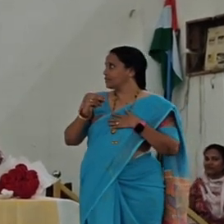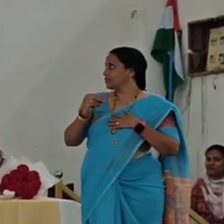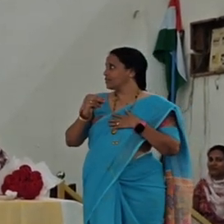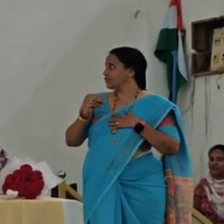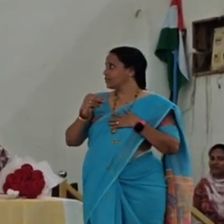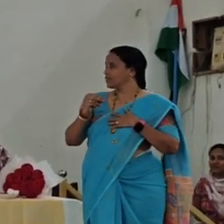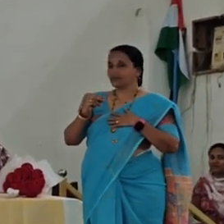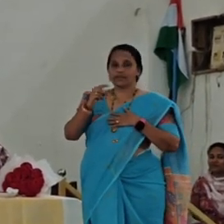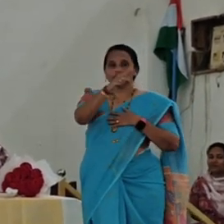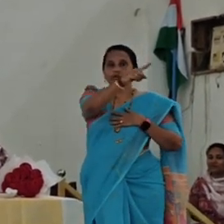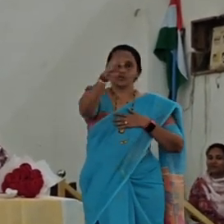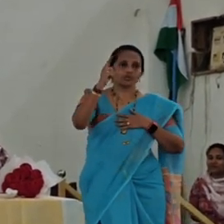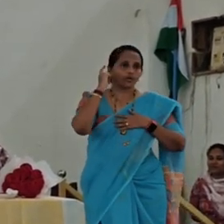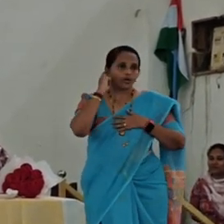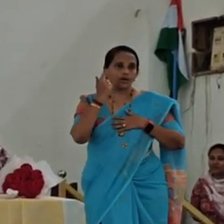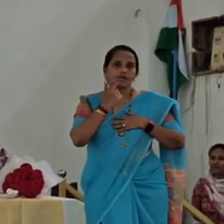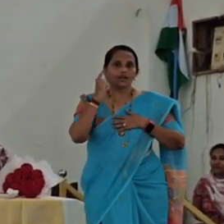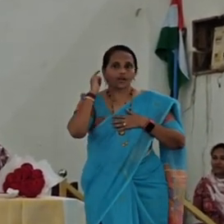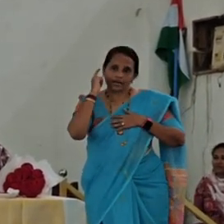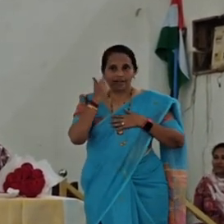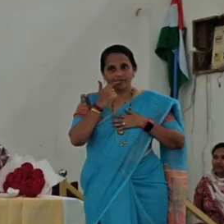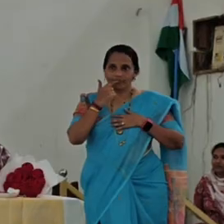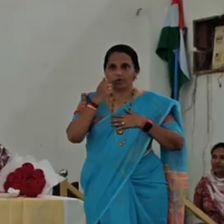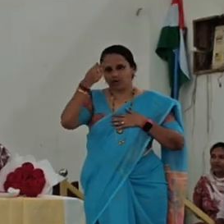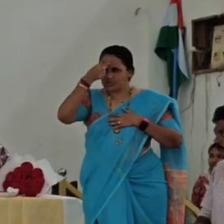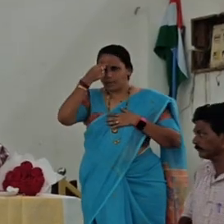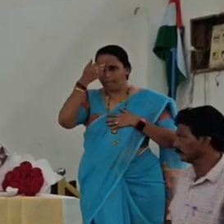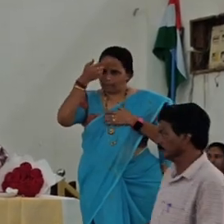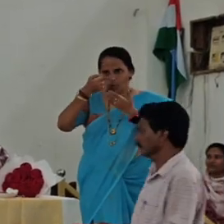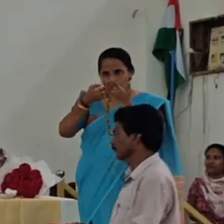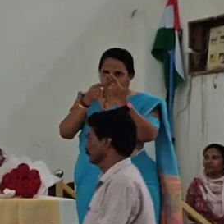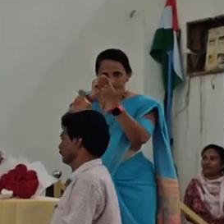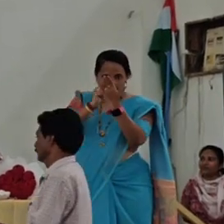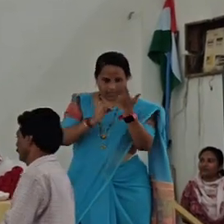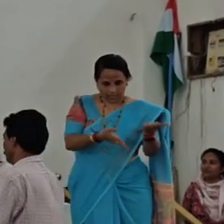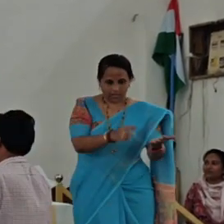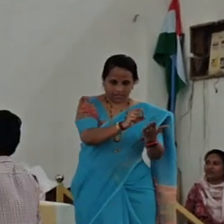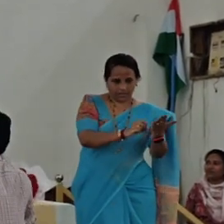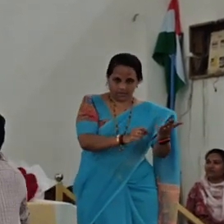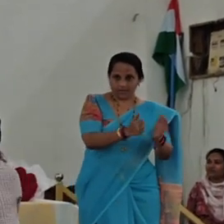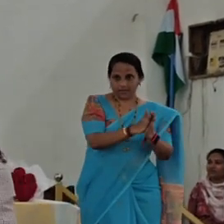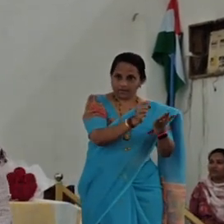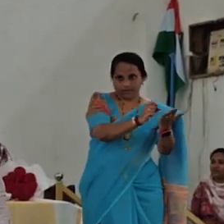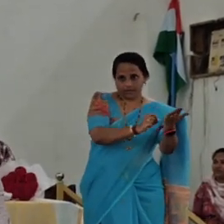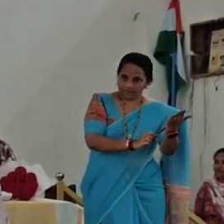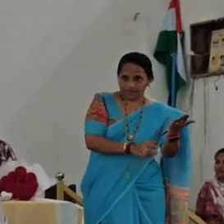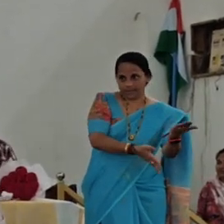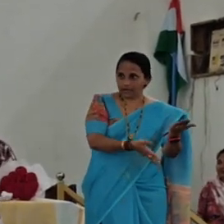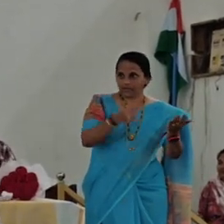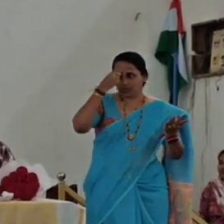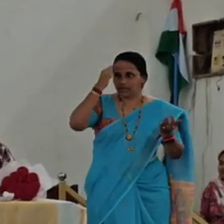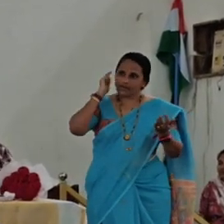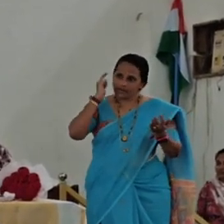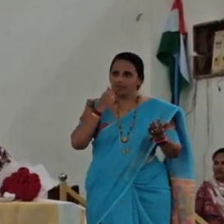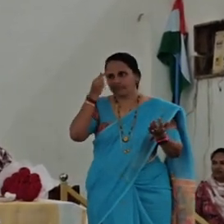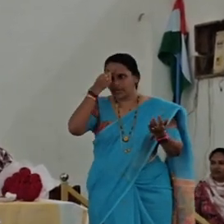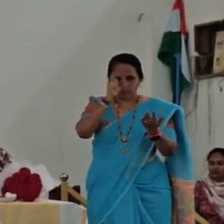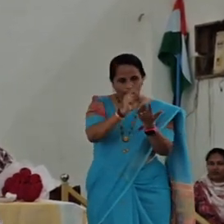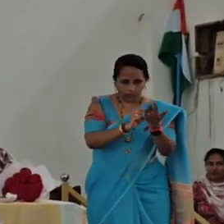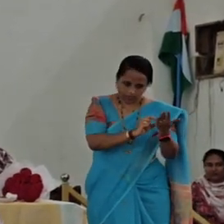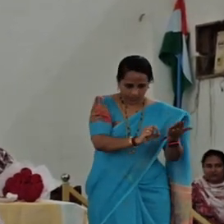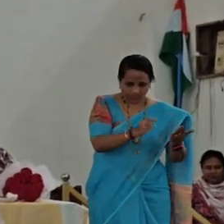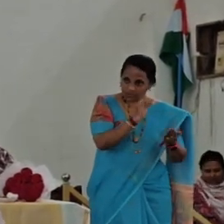అటెండ్ అయిన ప్రజలు ఏవైతే పాయింట్స్ రేజ్ చేశారో వాటన్నిటిలో కూడా తీసుకోబోయే చర్యల గురించి